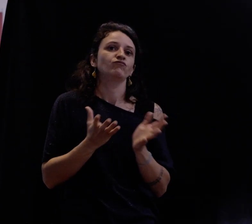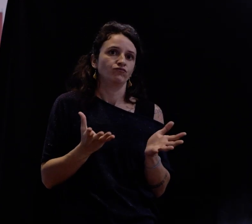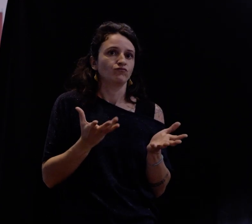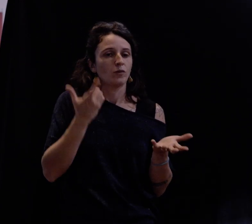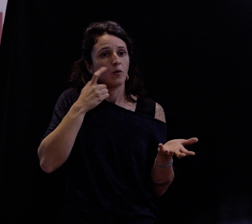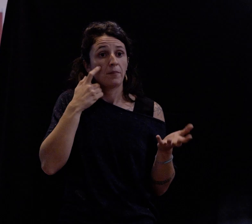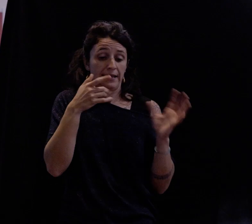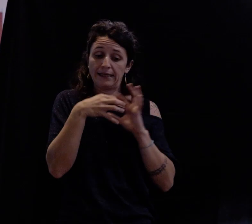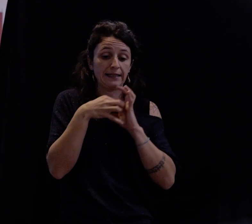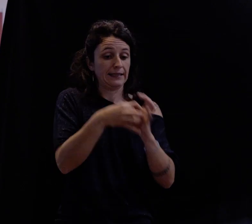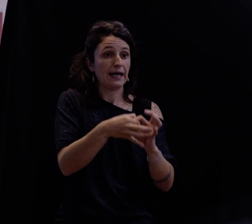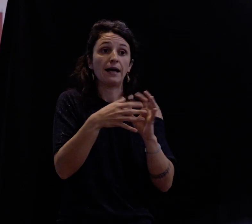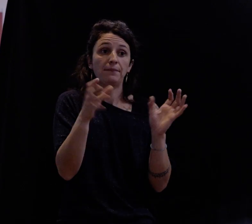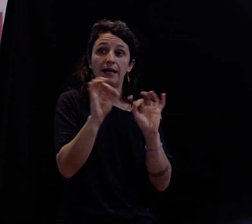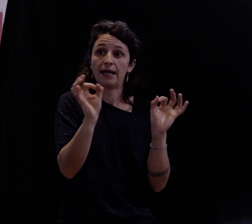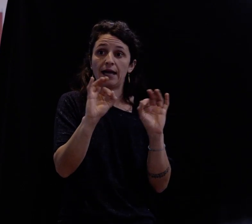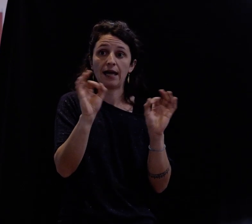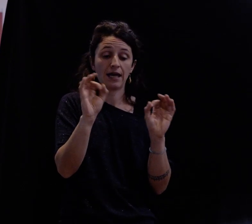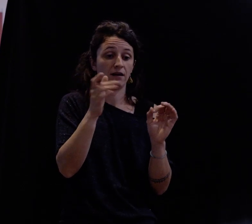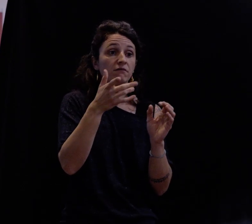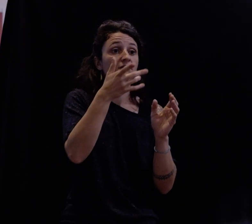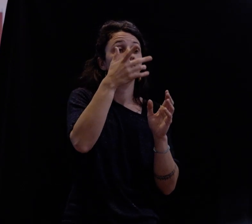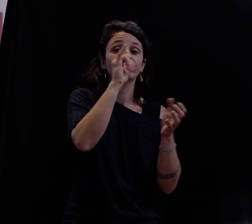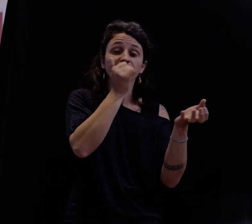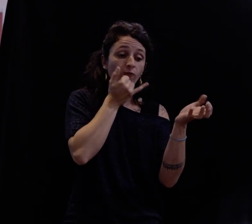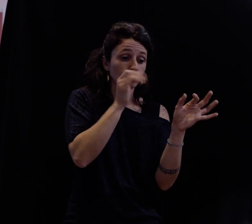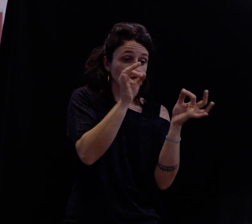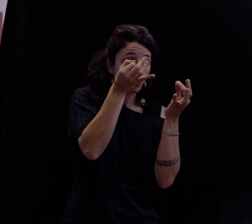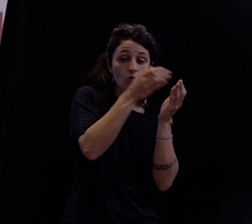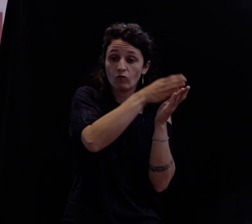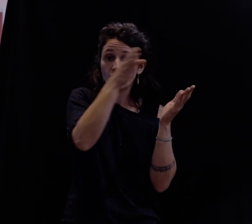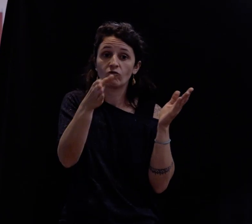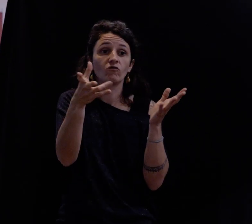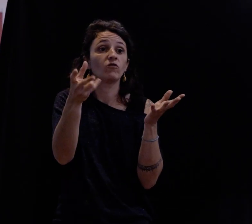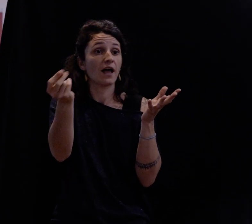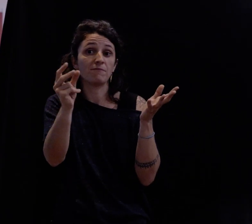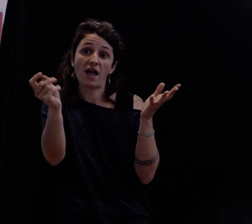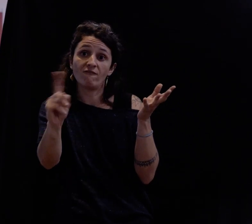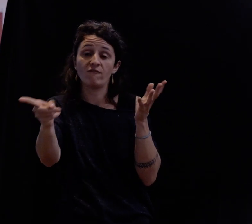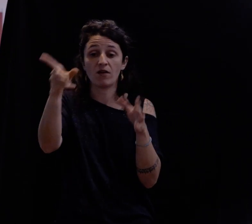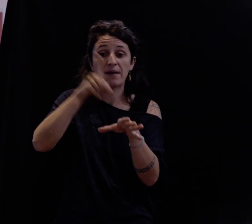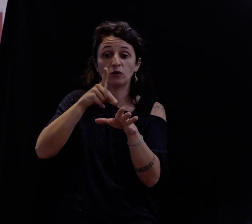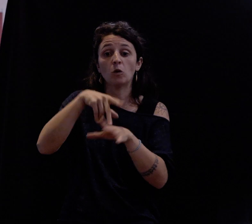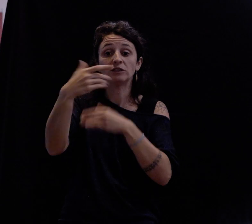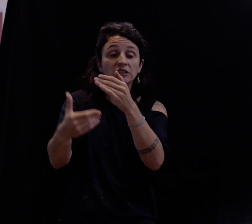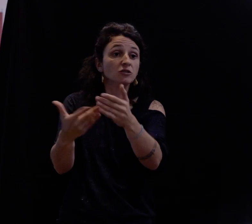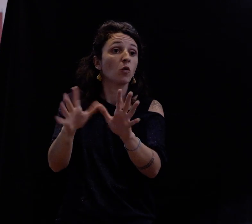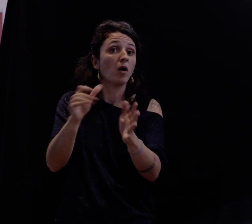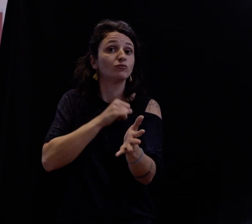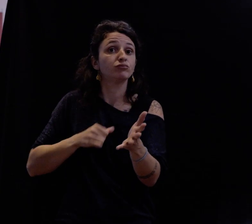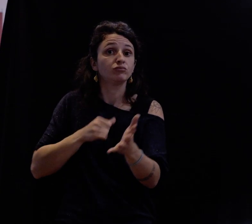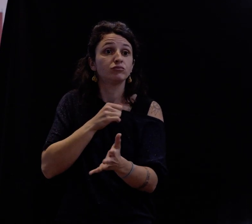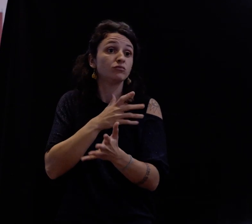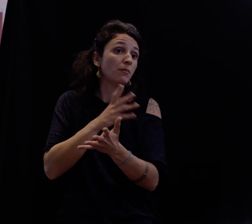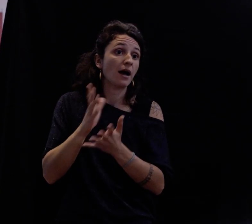et la gravité des symptômes, même si on constate que quand c'est des histoires de famille, c'est-à-dire qu'il y a plusieurs personnes qui